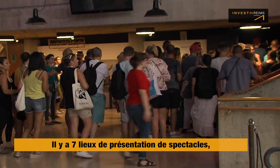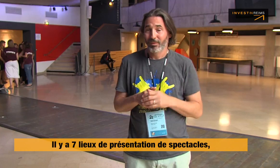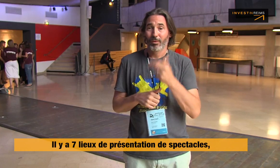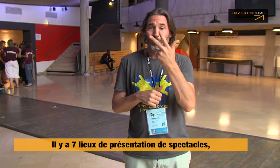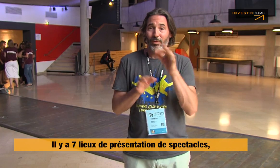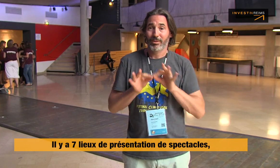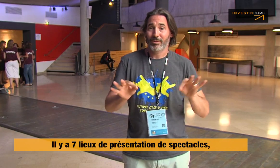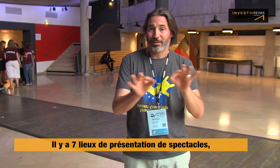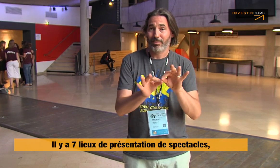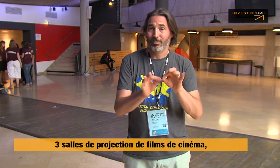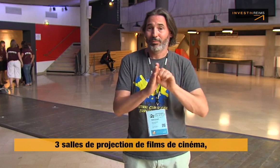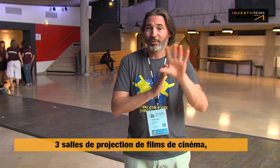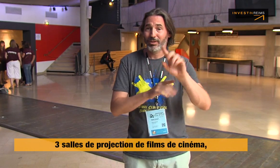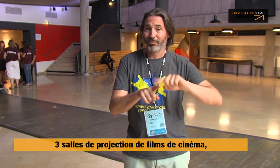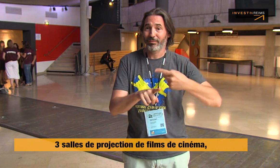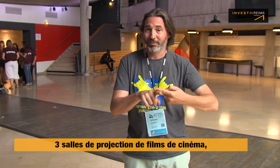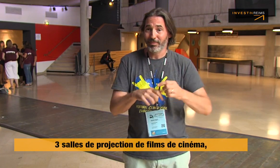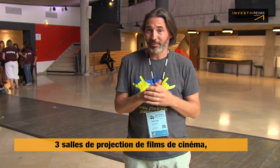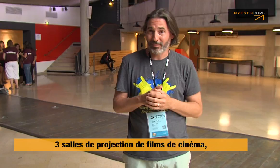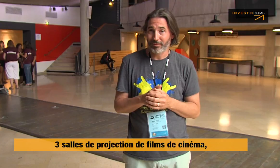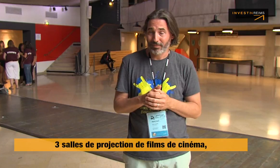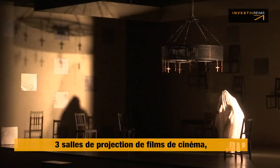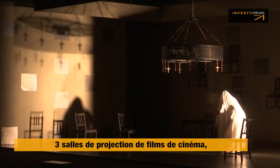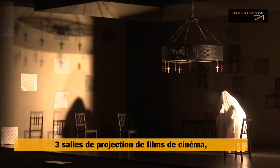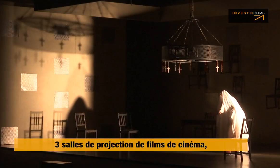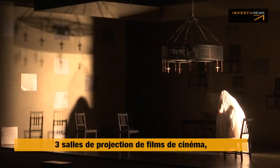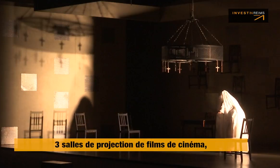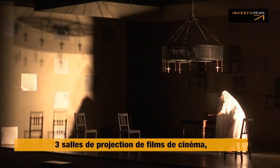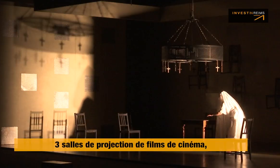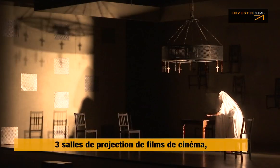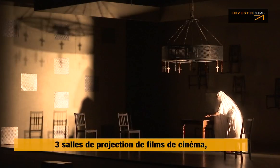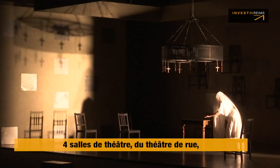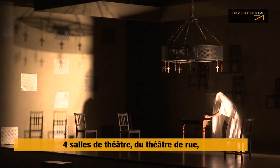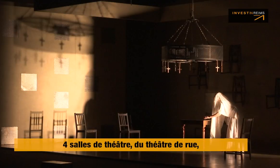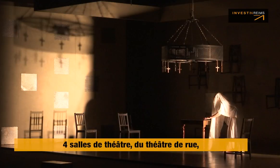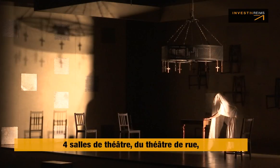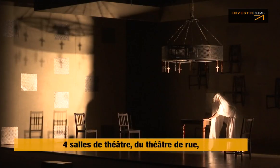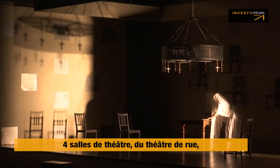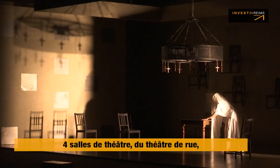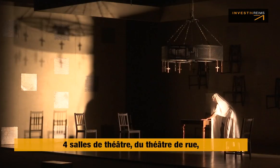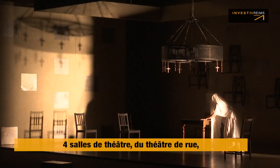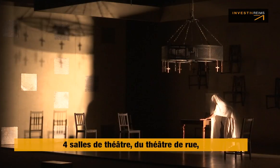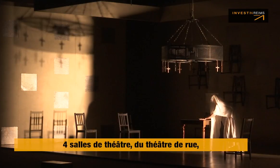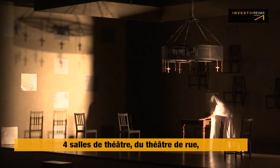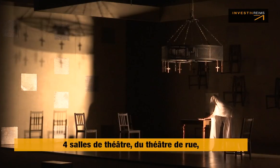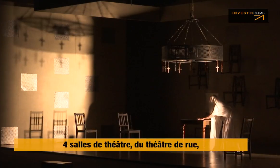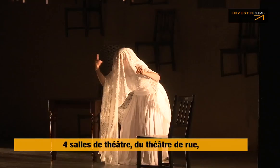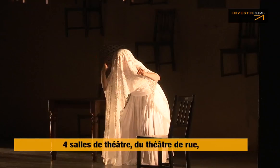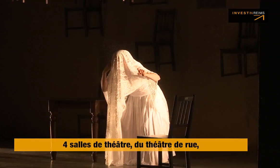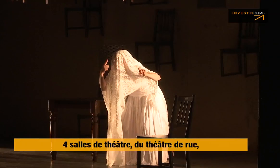présentation de spectacle, trois salles de projection de film et de cinéma, quatre salles de théâtre, de théâtre de